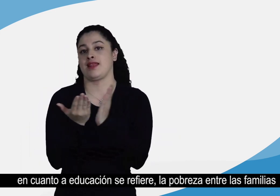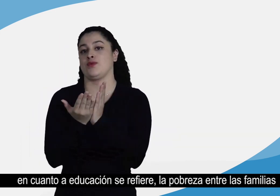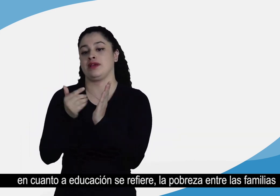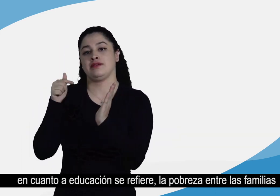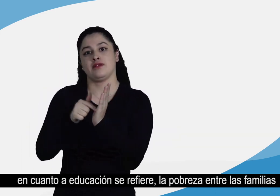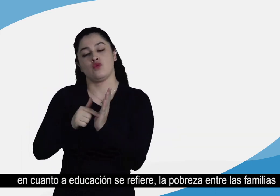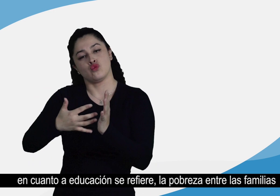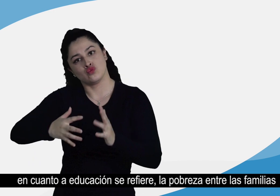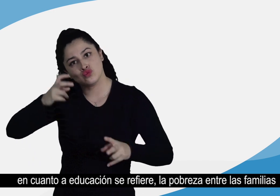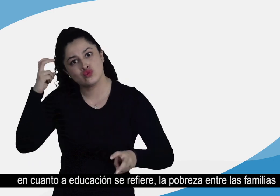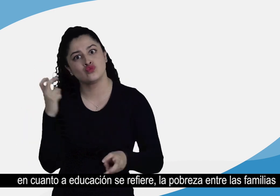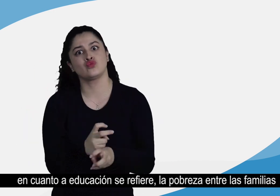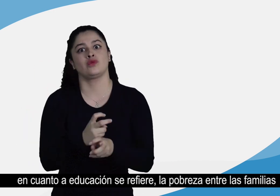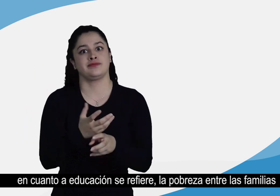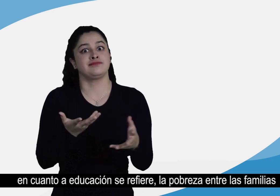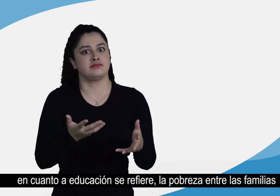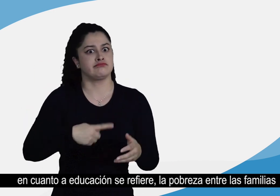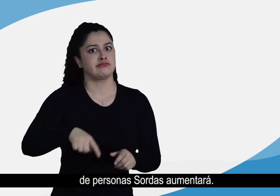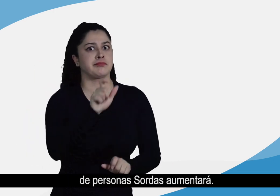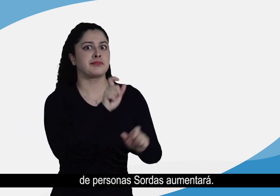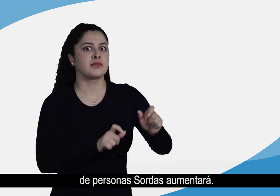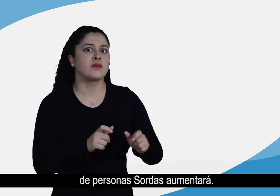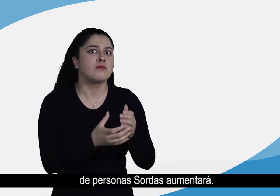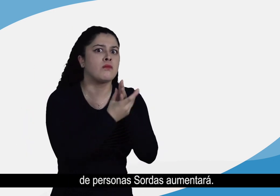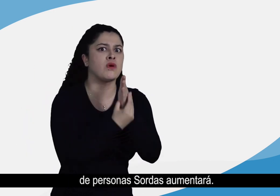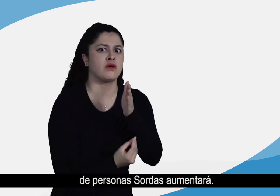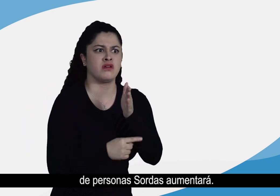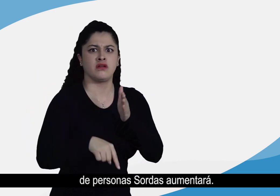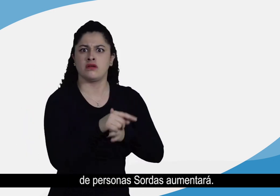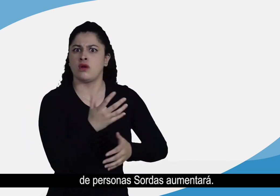pobreza Entre las familias de personas sordas aumentará